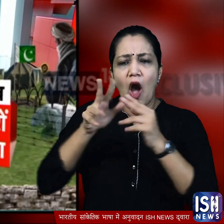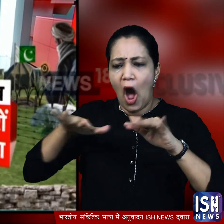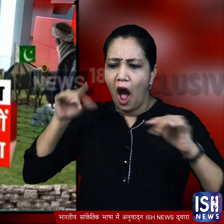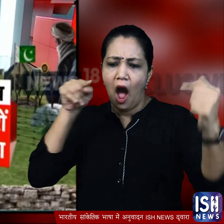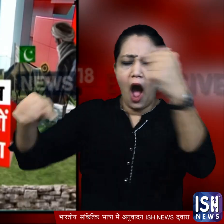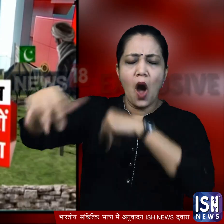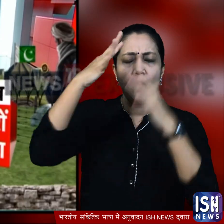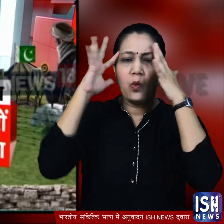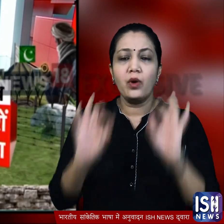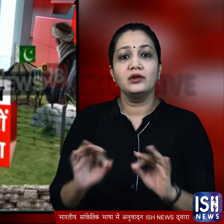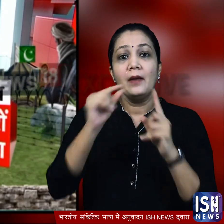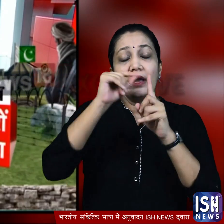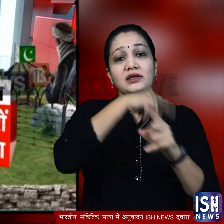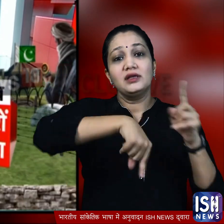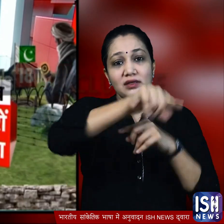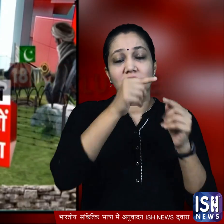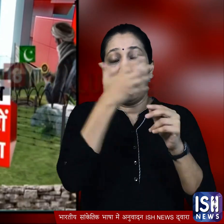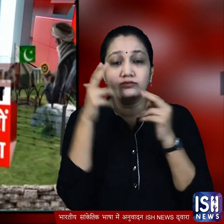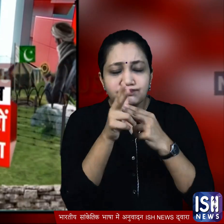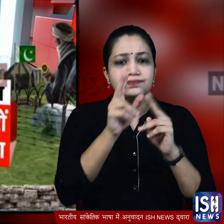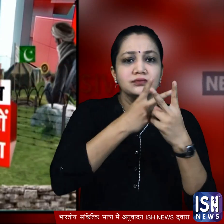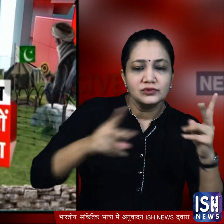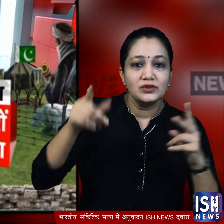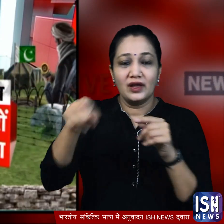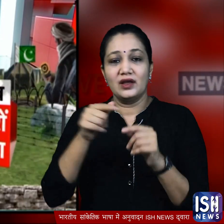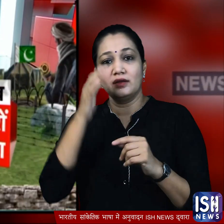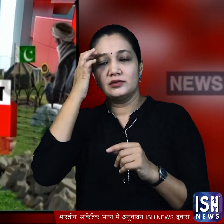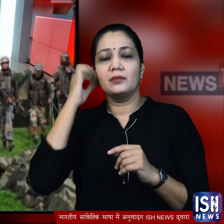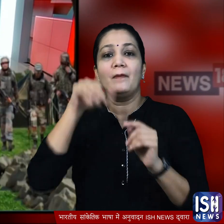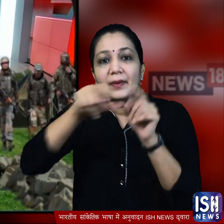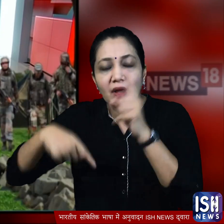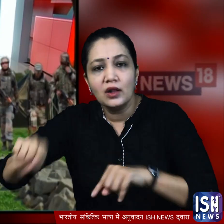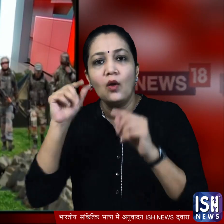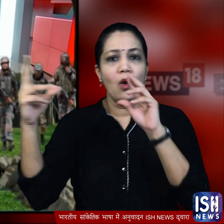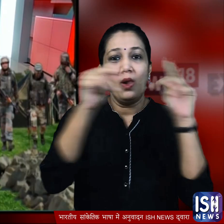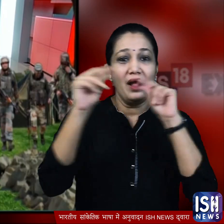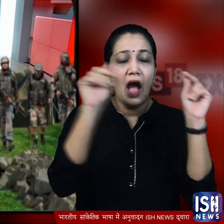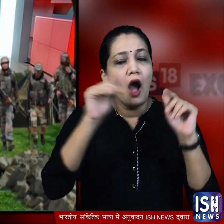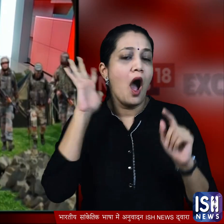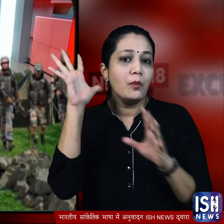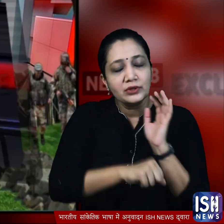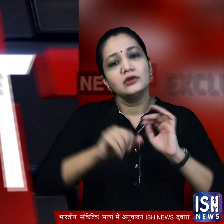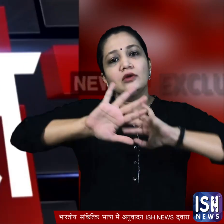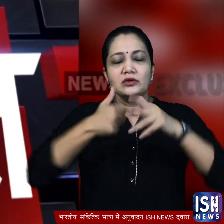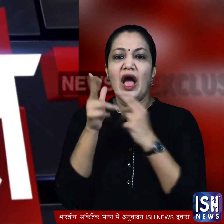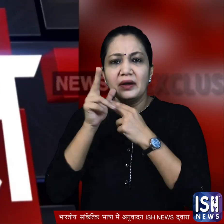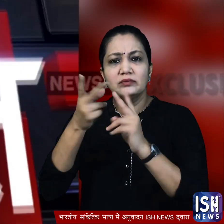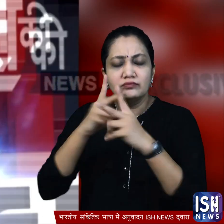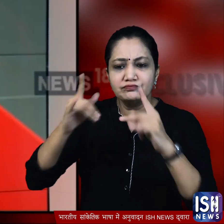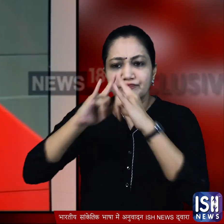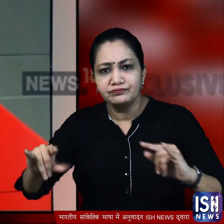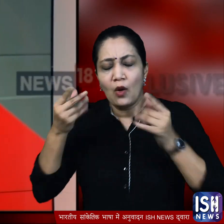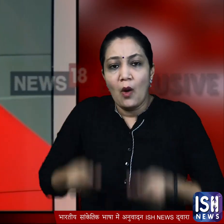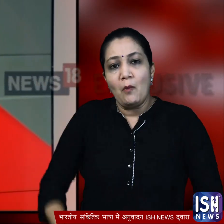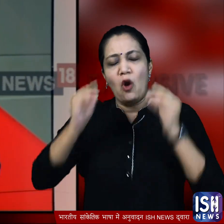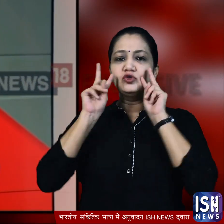आतंकियों और घाटी में मौजूद उनके मददगारों की बातचीत से हुआ, जिसके बाद सुरक्षा बल के कैंपों की निगरानी और बढ़ा दी गई। उत्तर प्रदेश